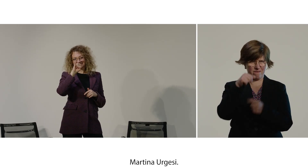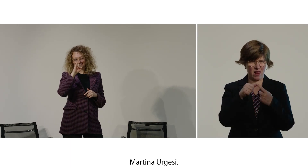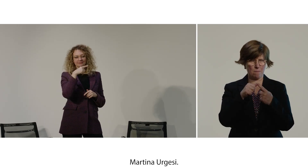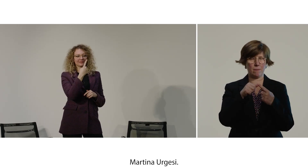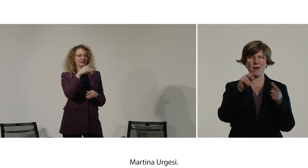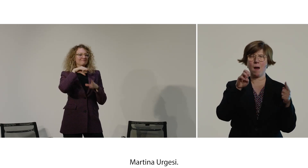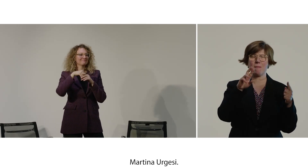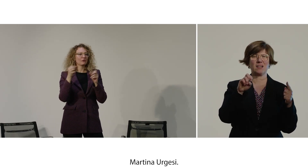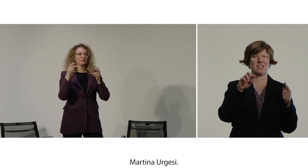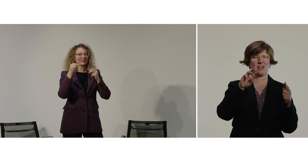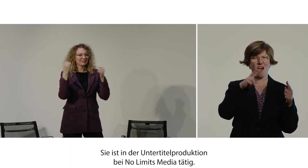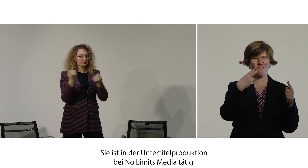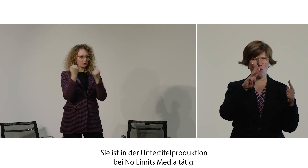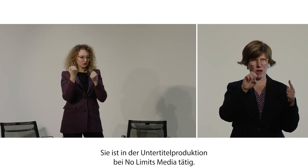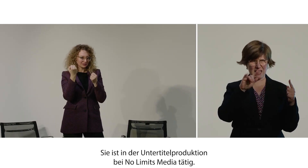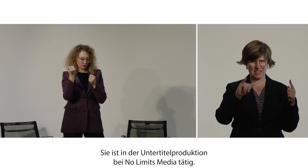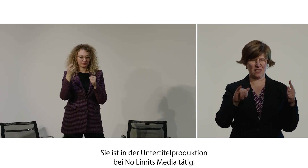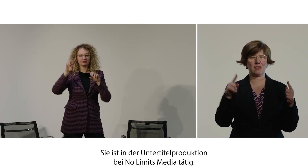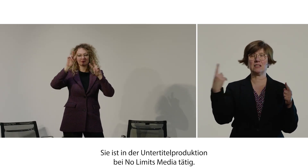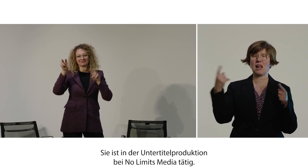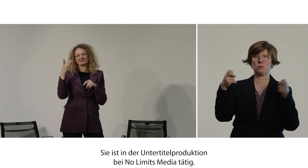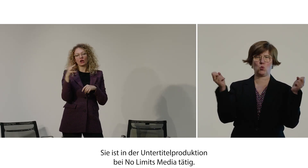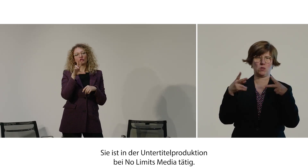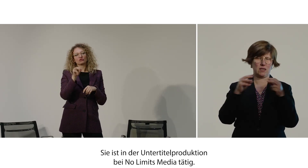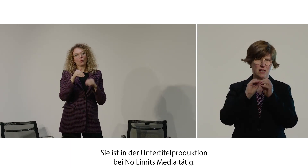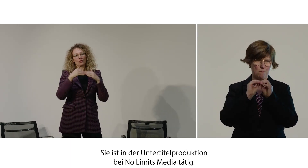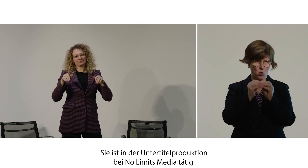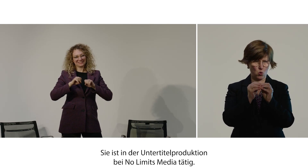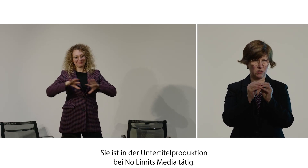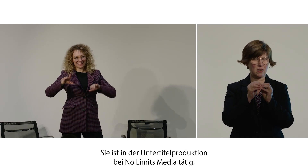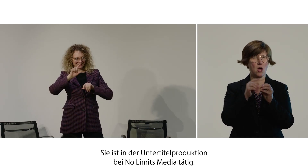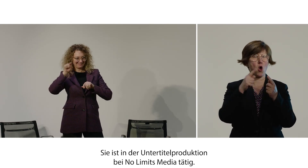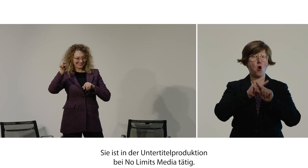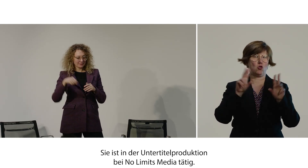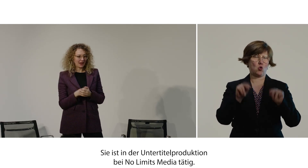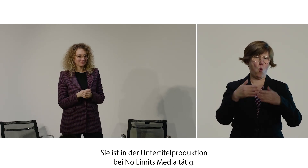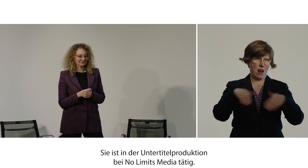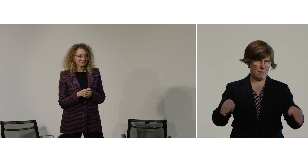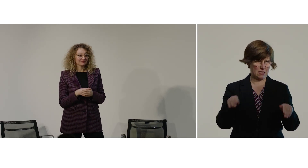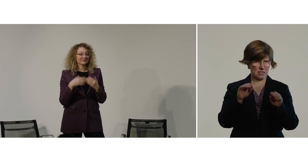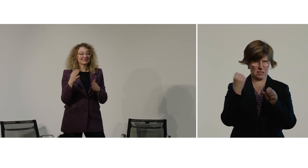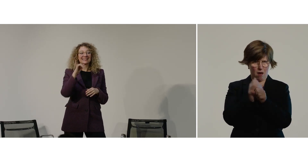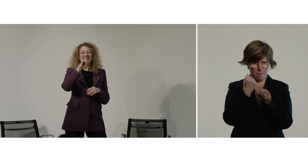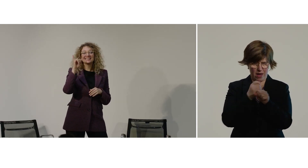Martina Urgesi, sie ist in der Untertitelproduktion bei No Limits Media tätig.